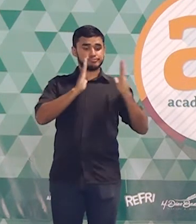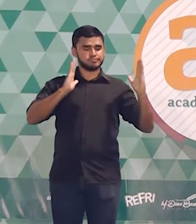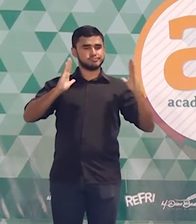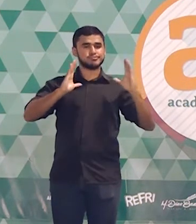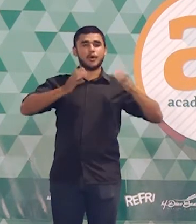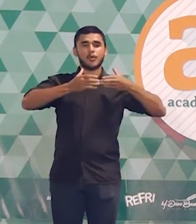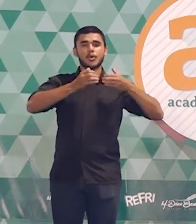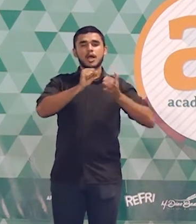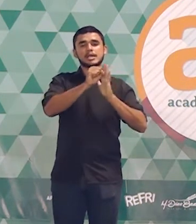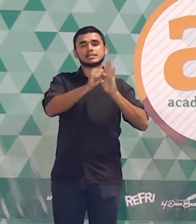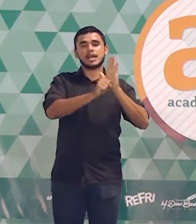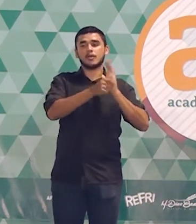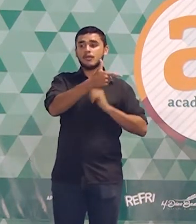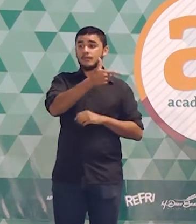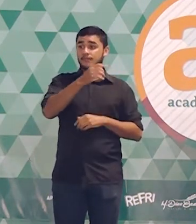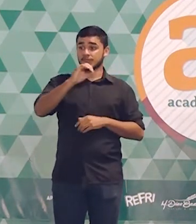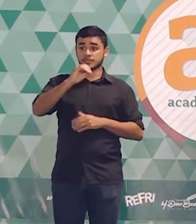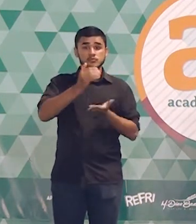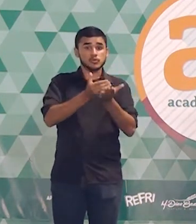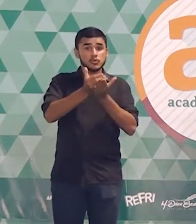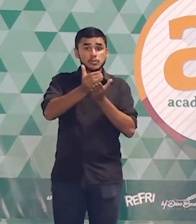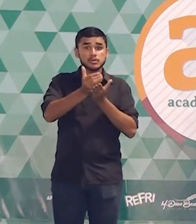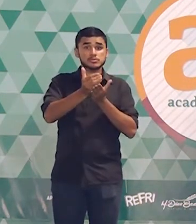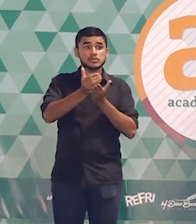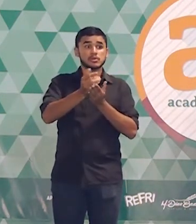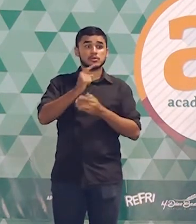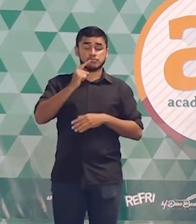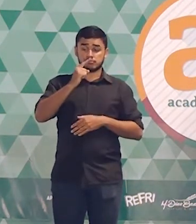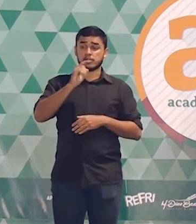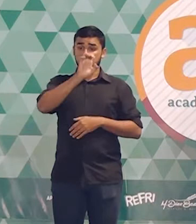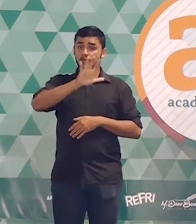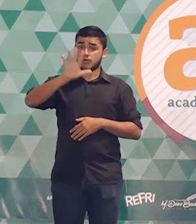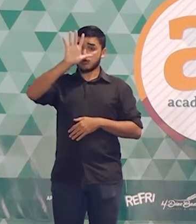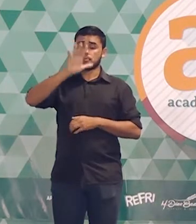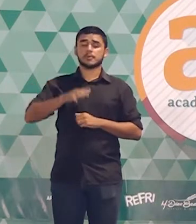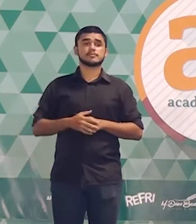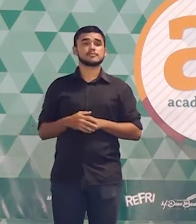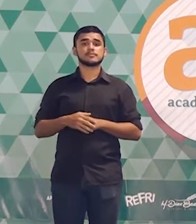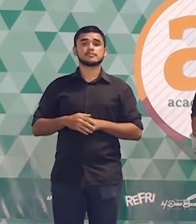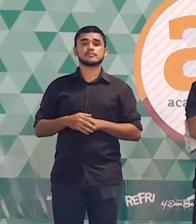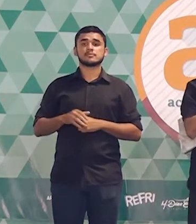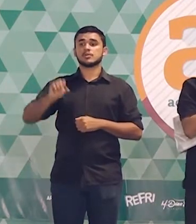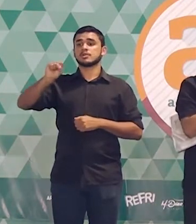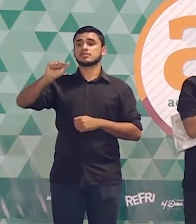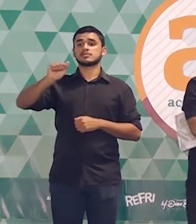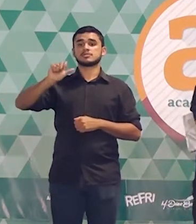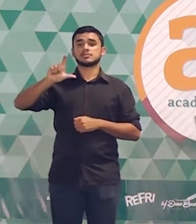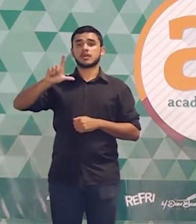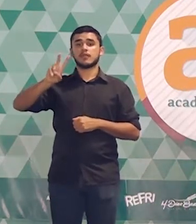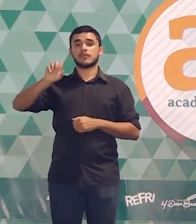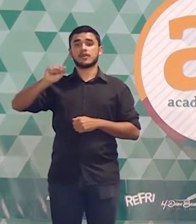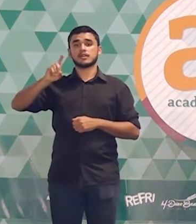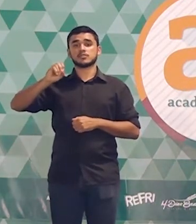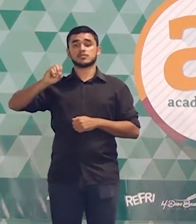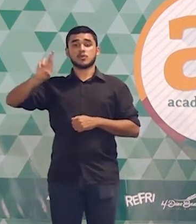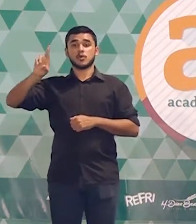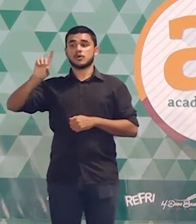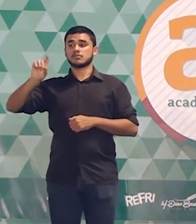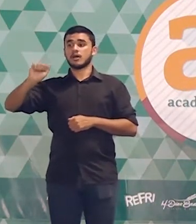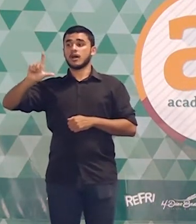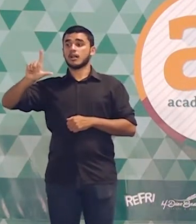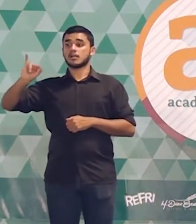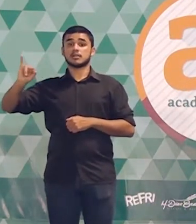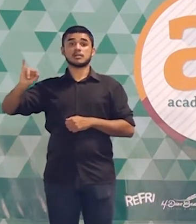do início do século XX. Cubismo. Outro. Salvador Dalí.